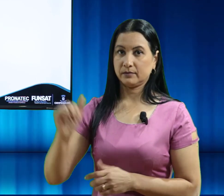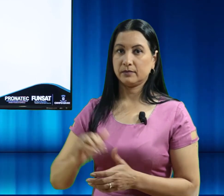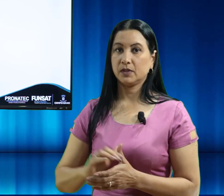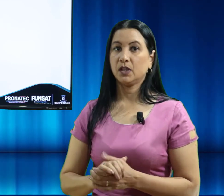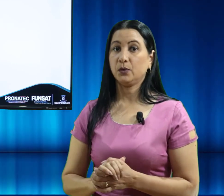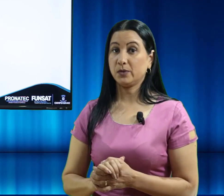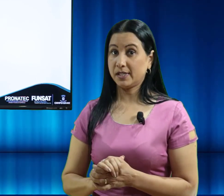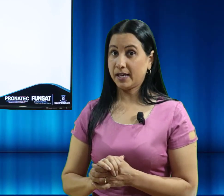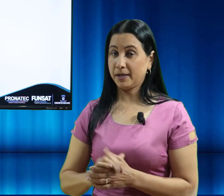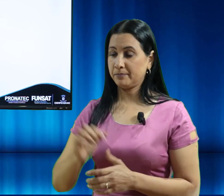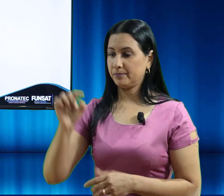o Z.